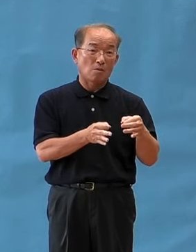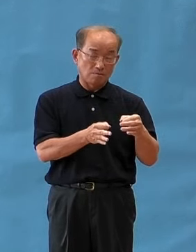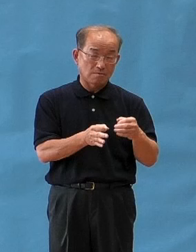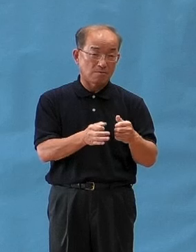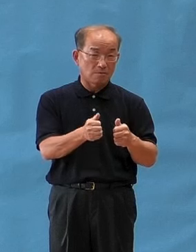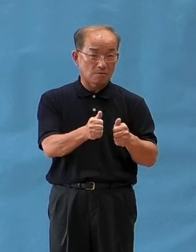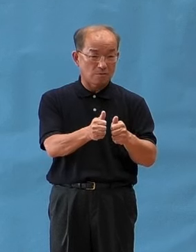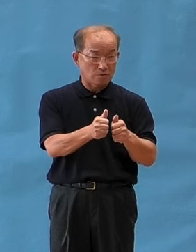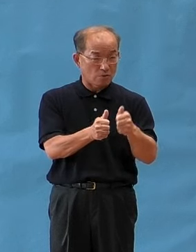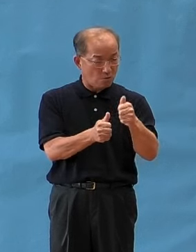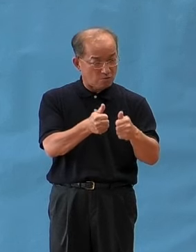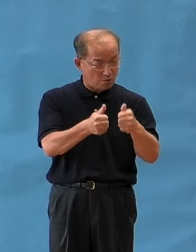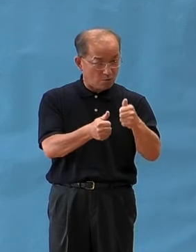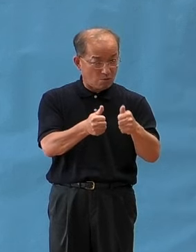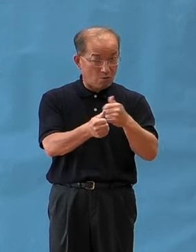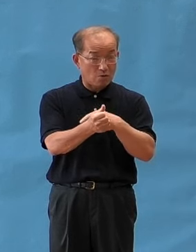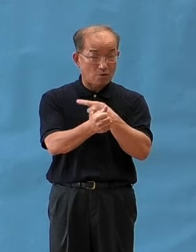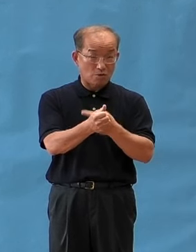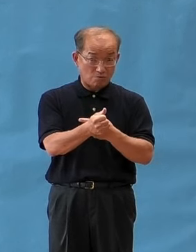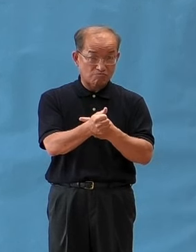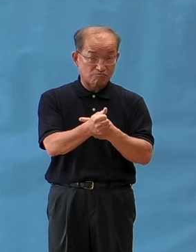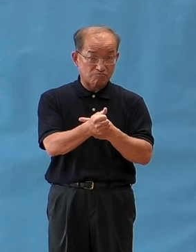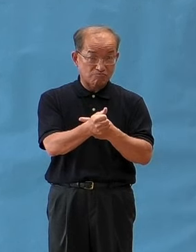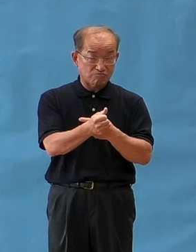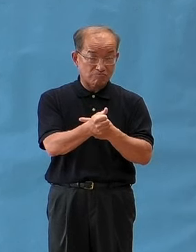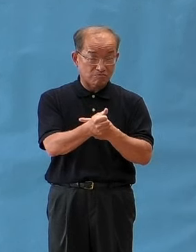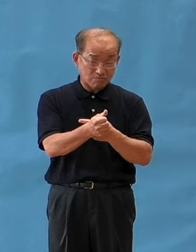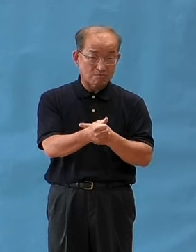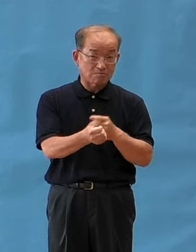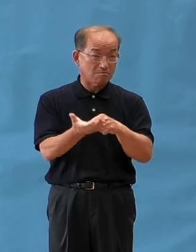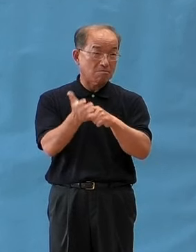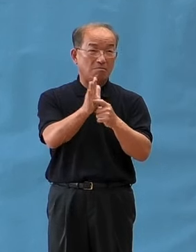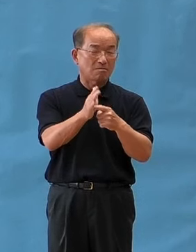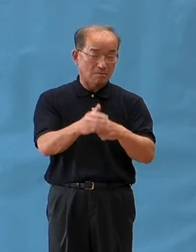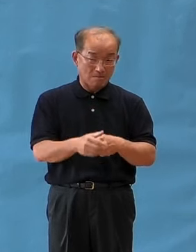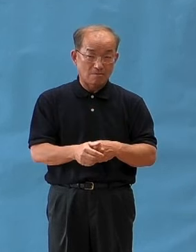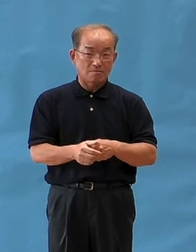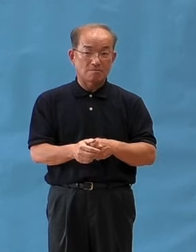ね、何の競争力なの？